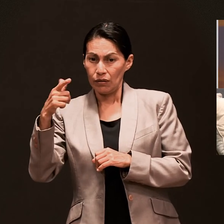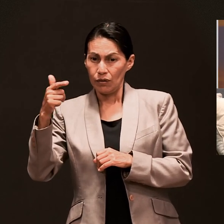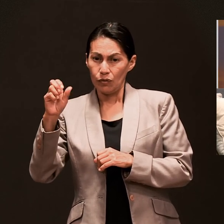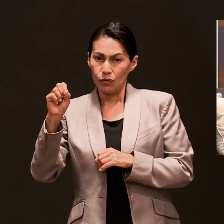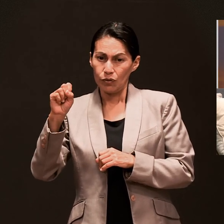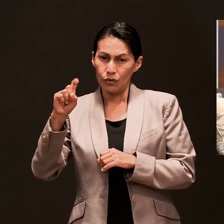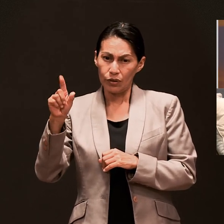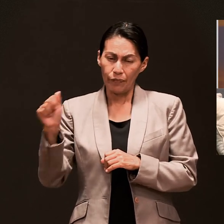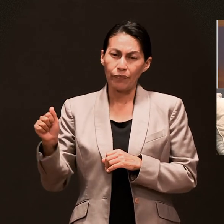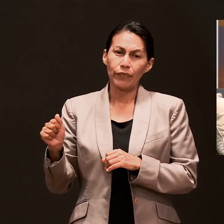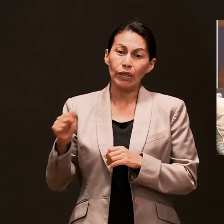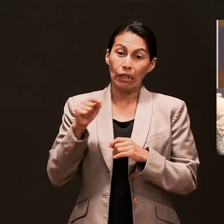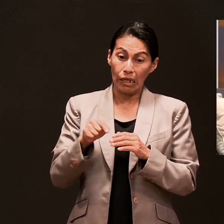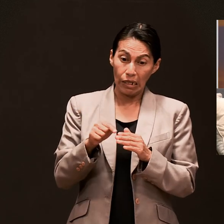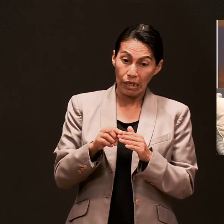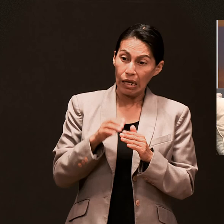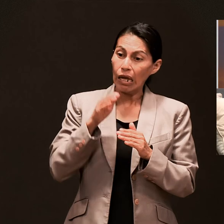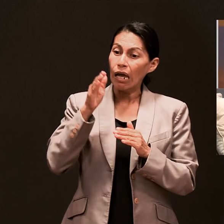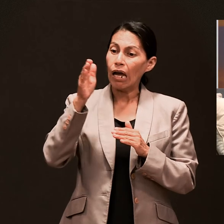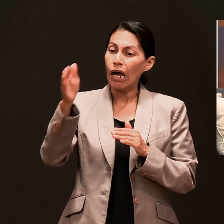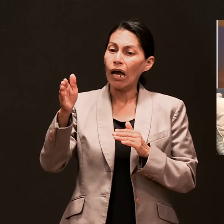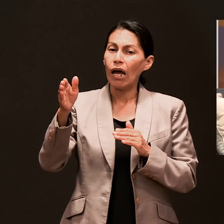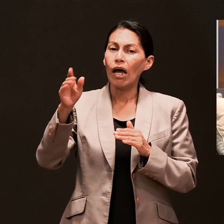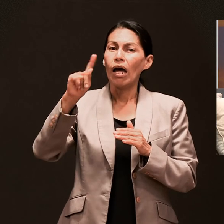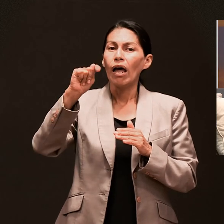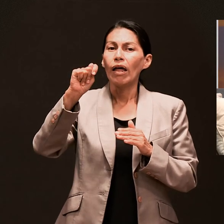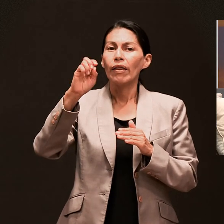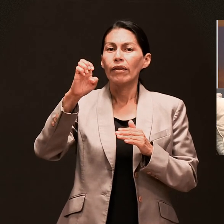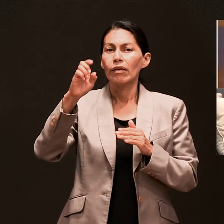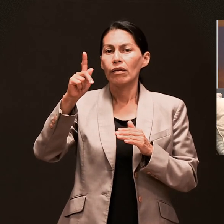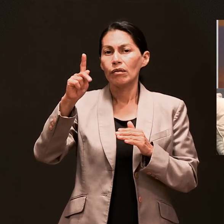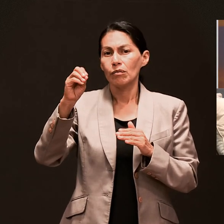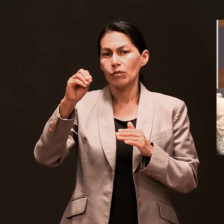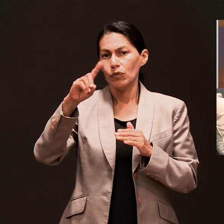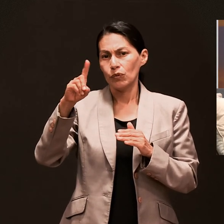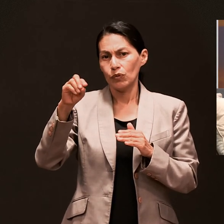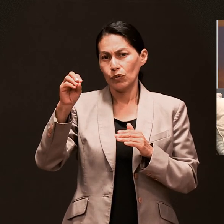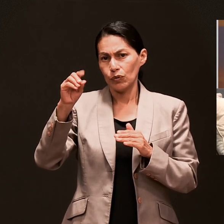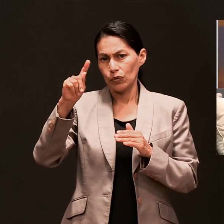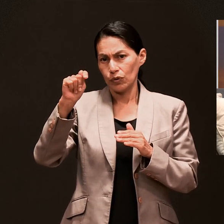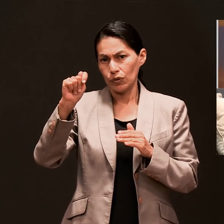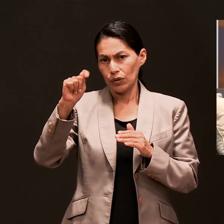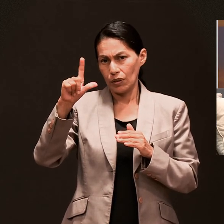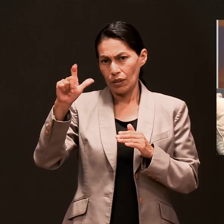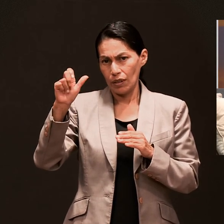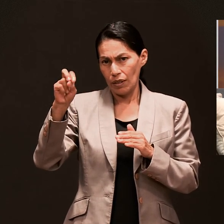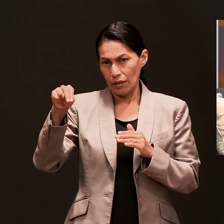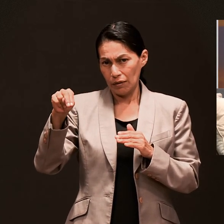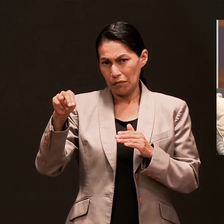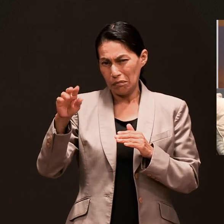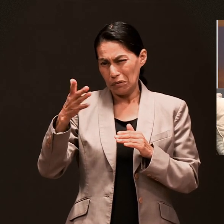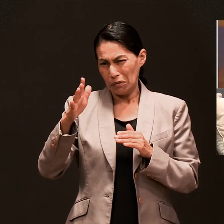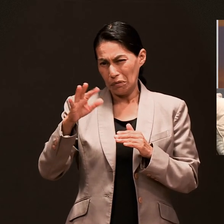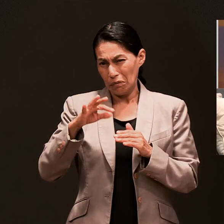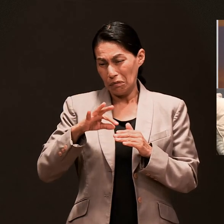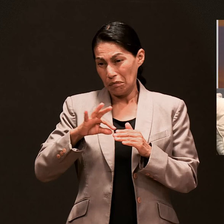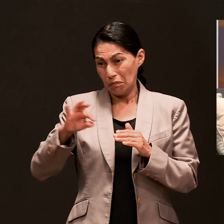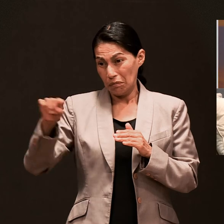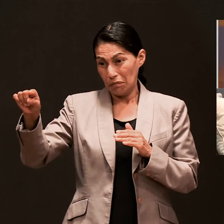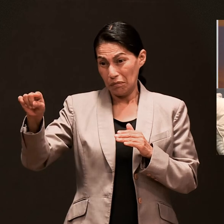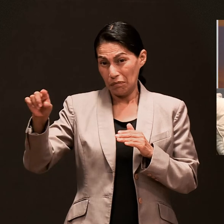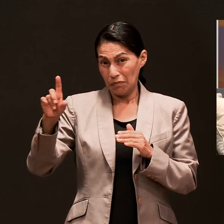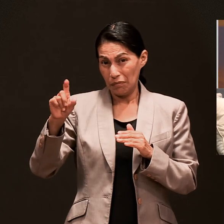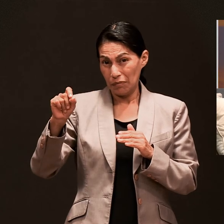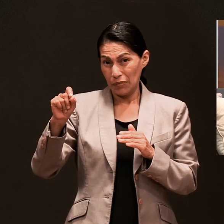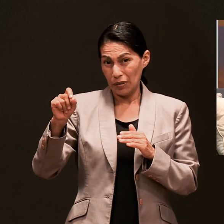de ahí a la prepa la preparatoria y pues llegó el momento en